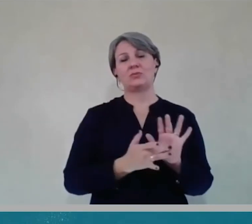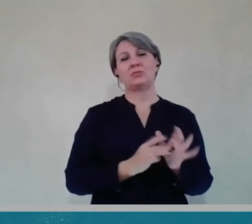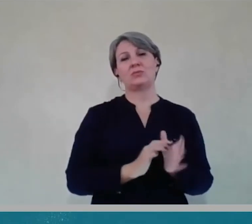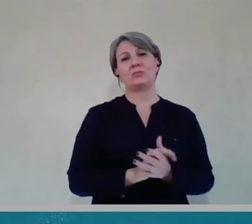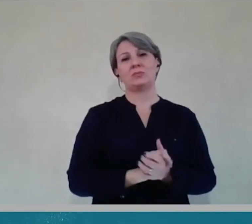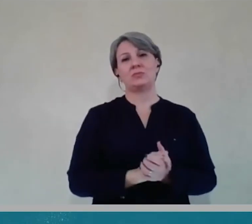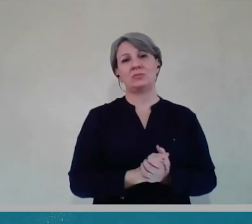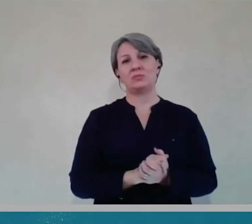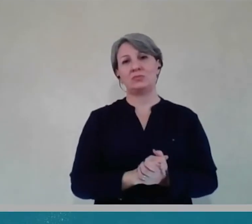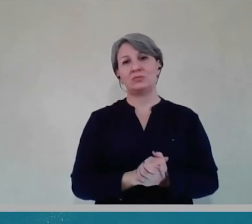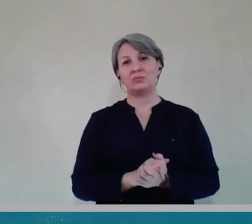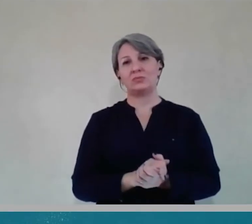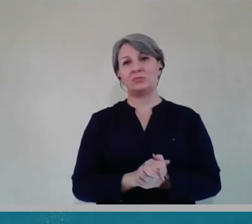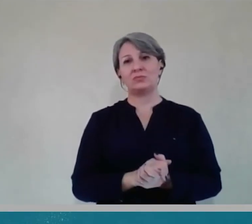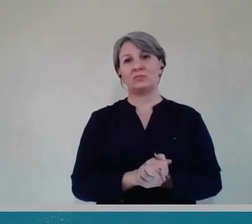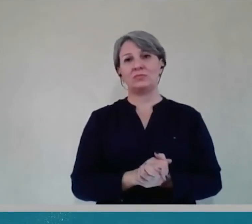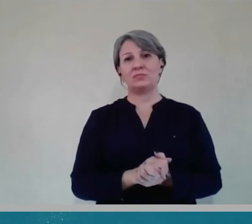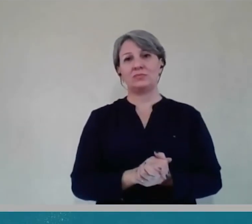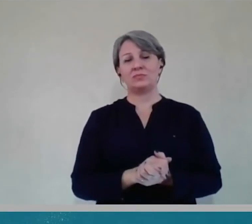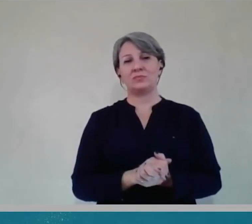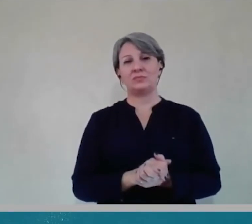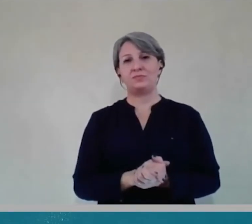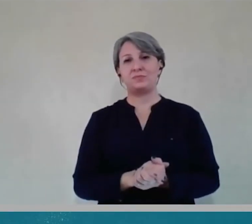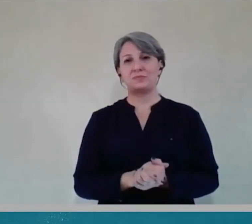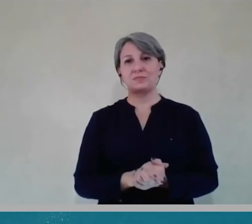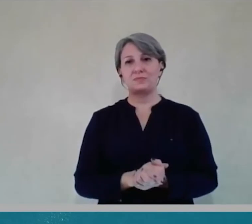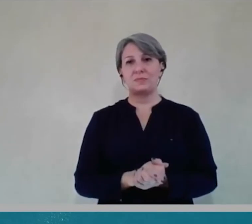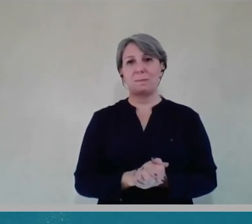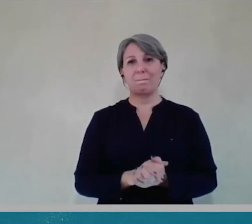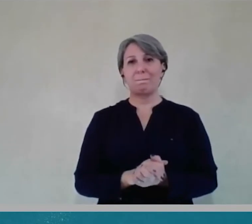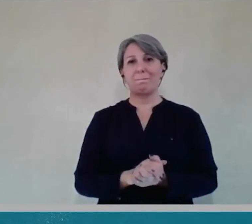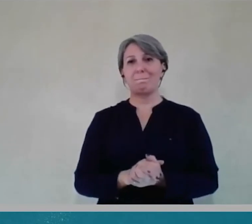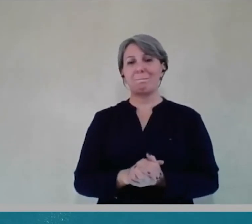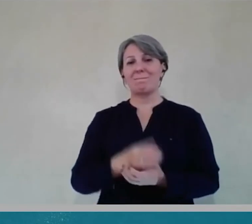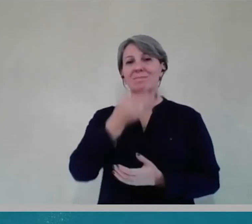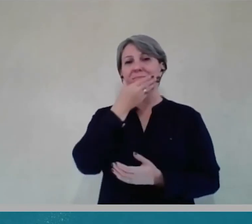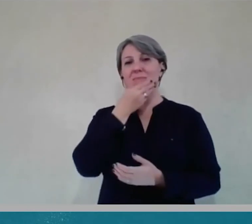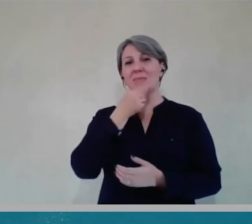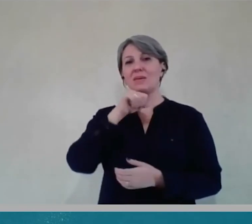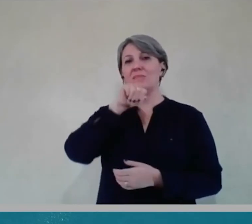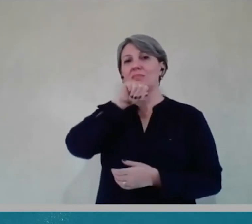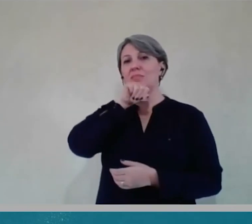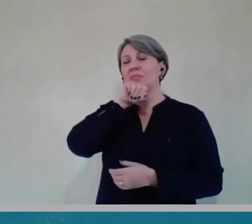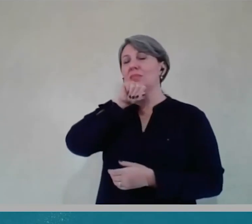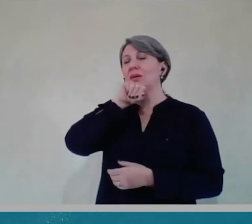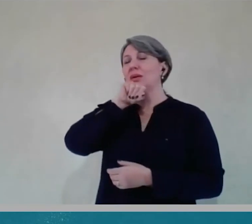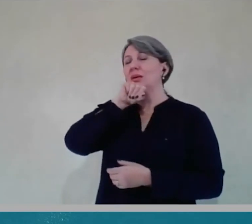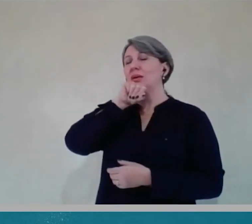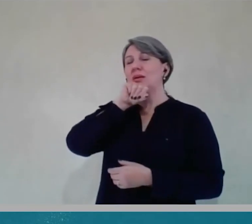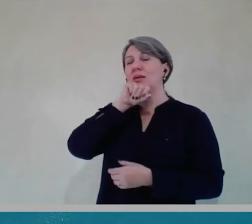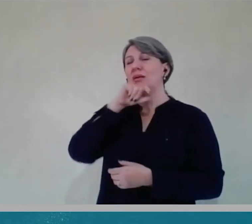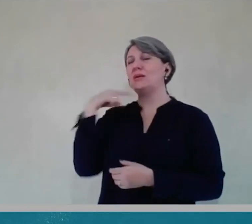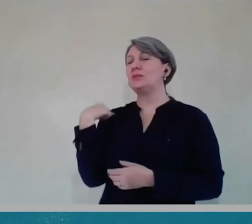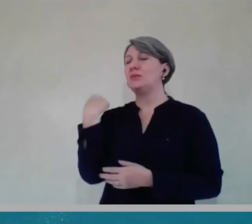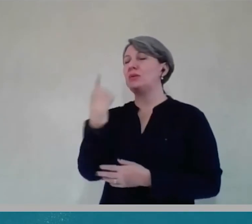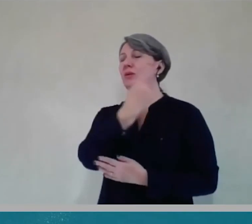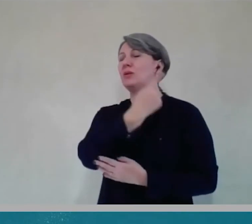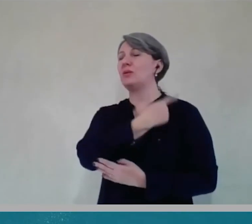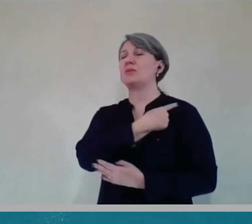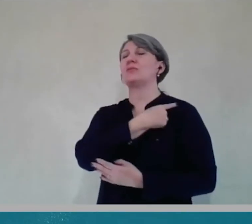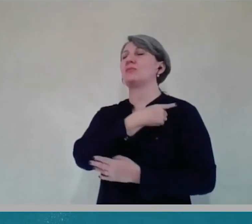Na verdade, eu nem relacionei, né? Pai nosso que está no céu, santificado é o teu nome. Irmão, a gente tem que reconhecer quem é